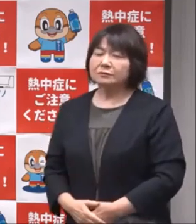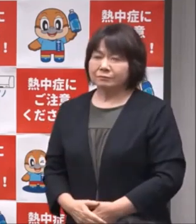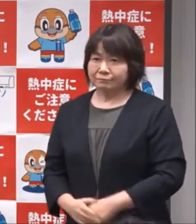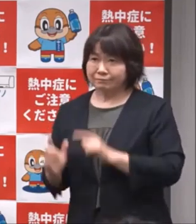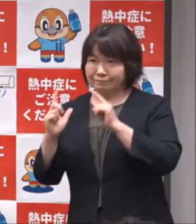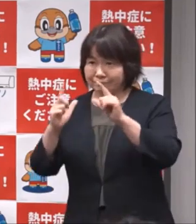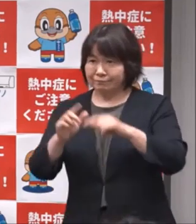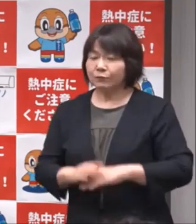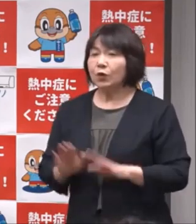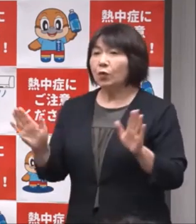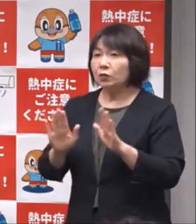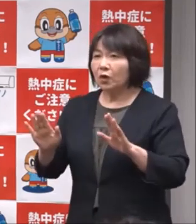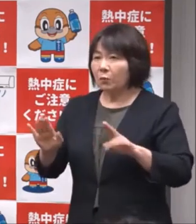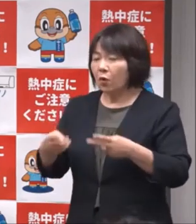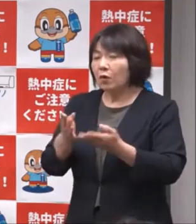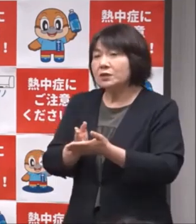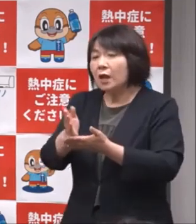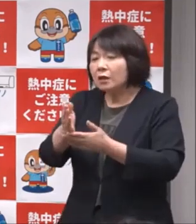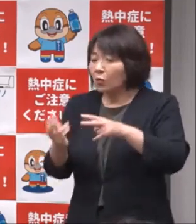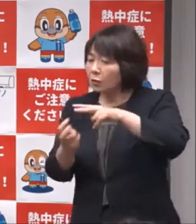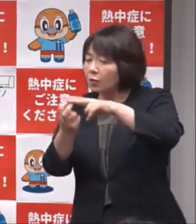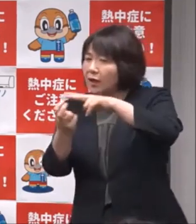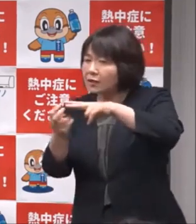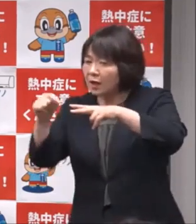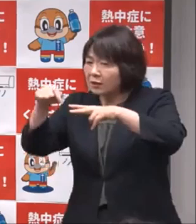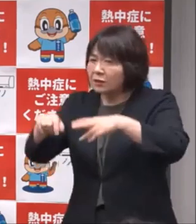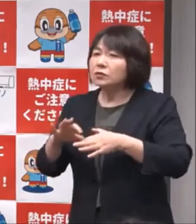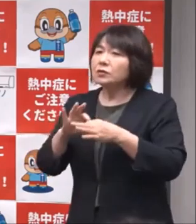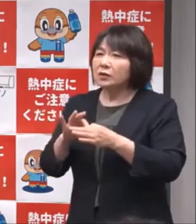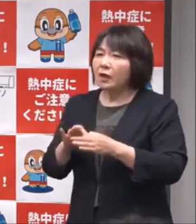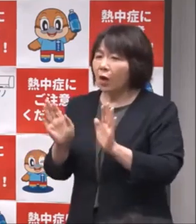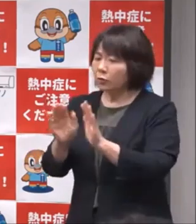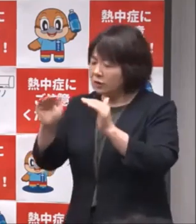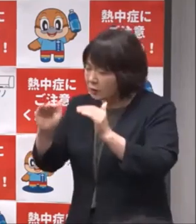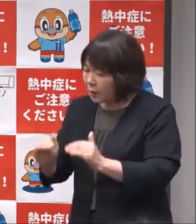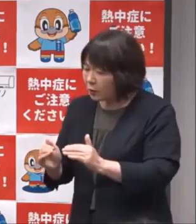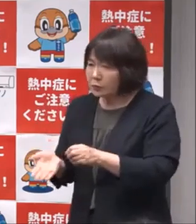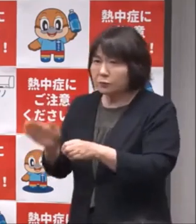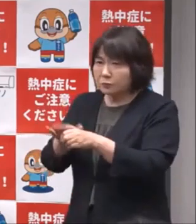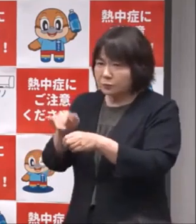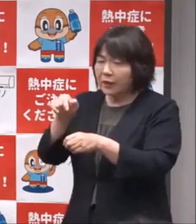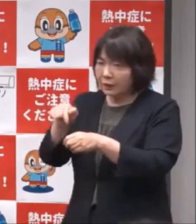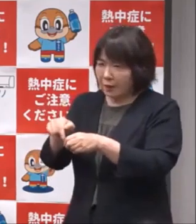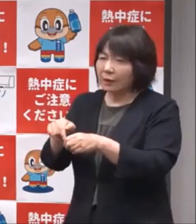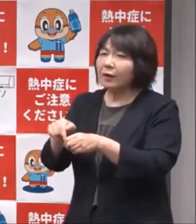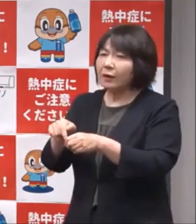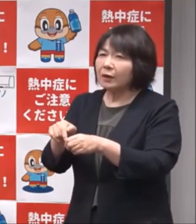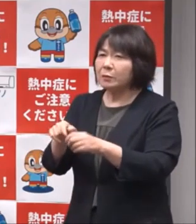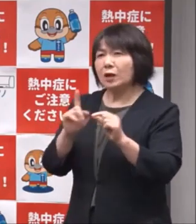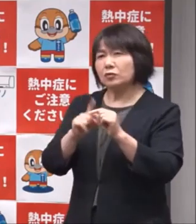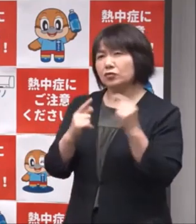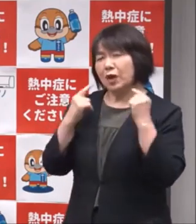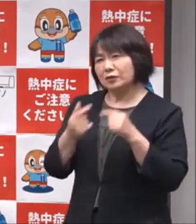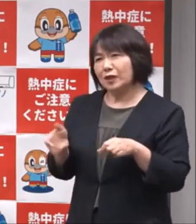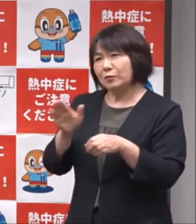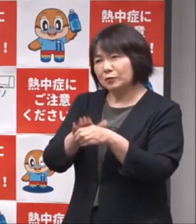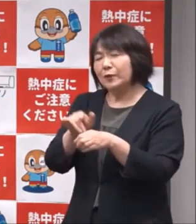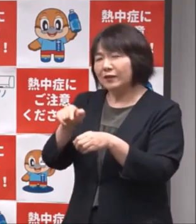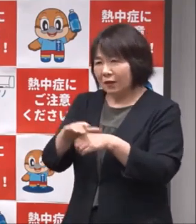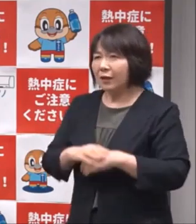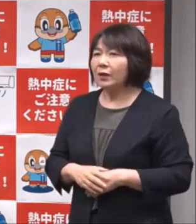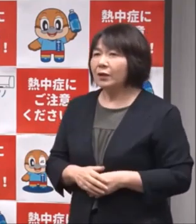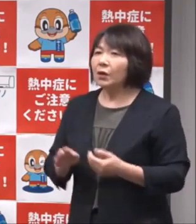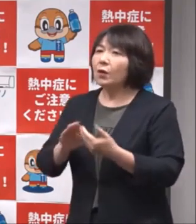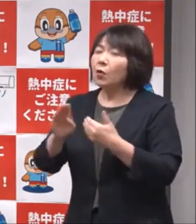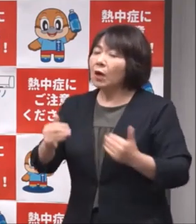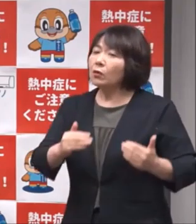の子ども専用列車については、これはあの低学年の子どもも含めて、これは中学生も含めてですけれども、あの